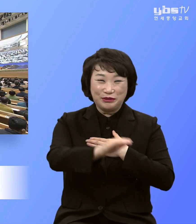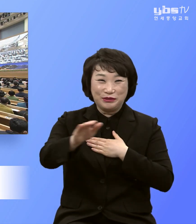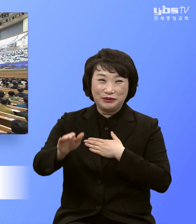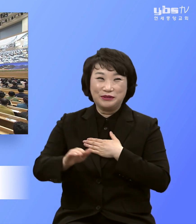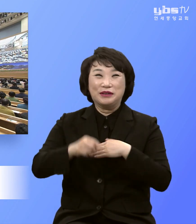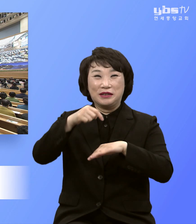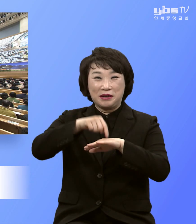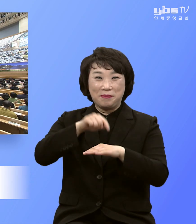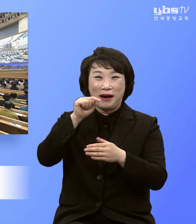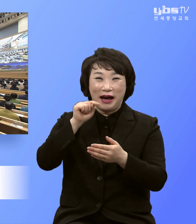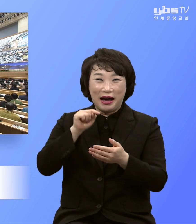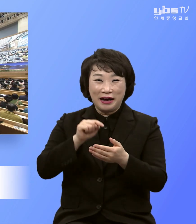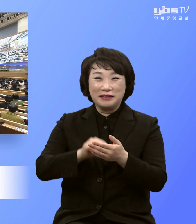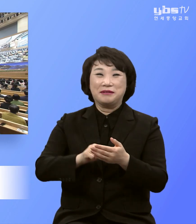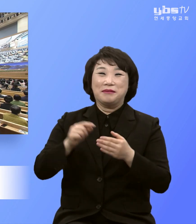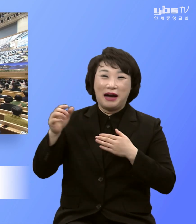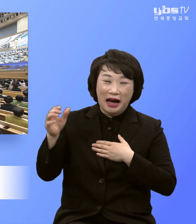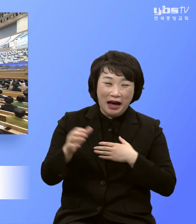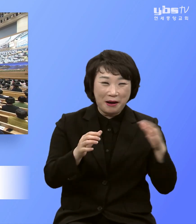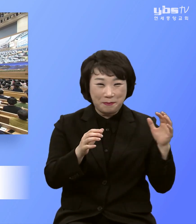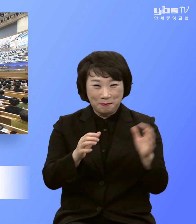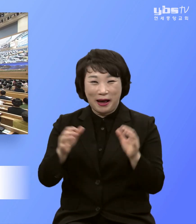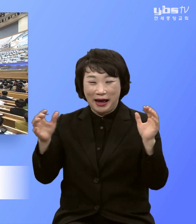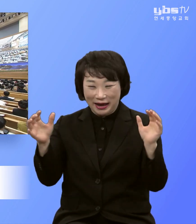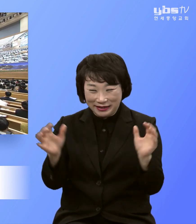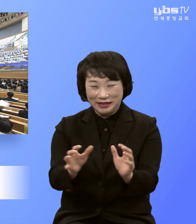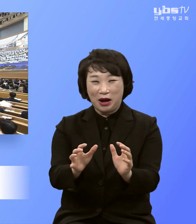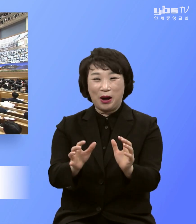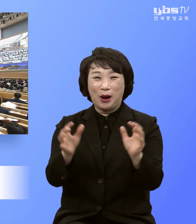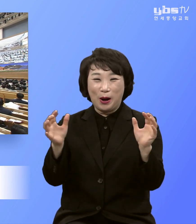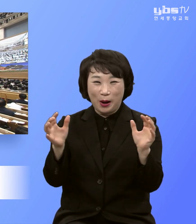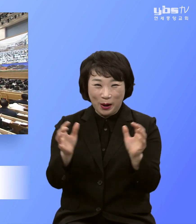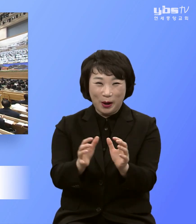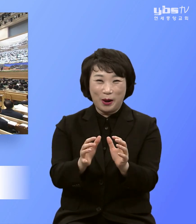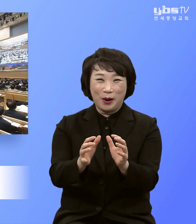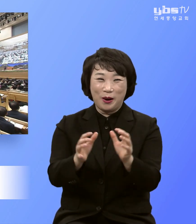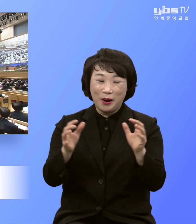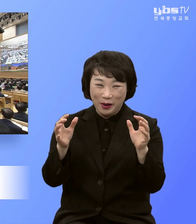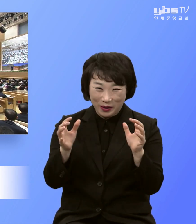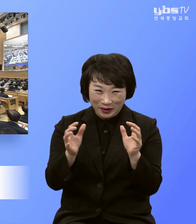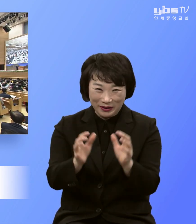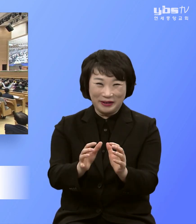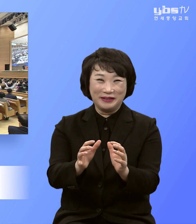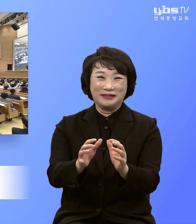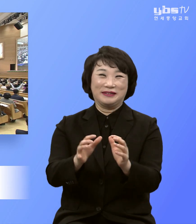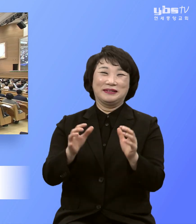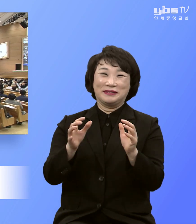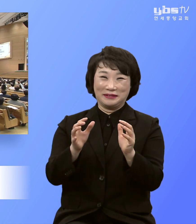기도하자 우리 마음 아파요.